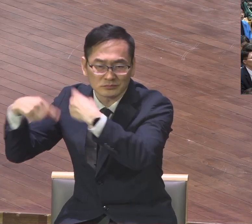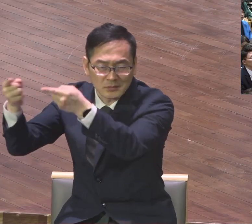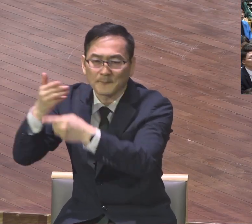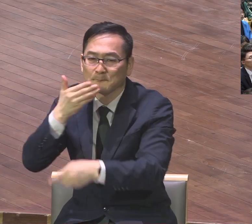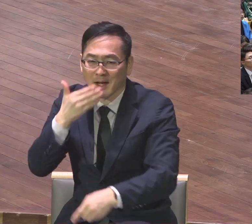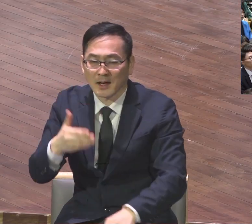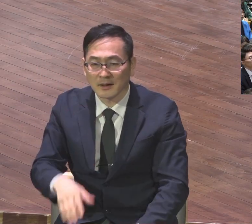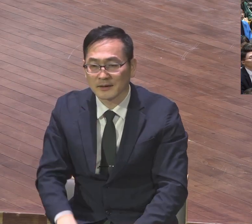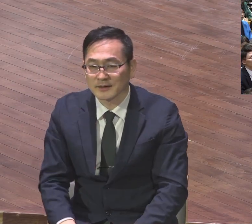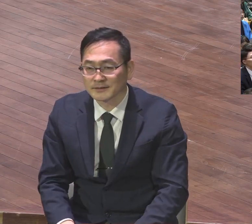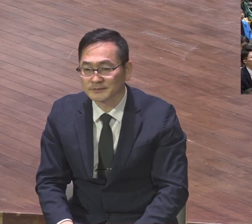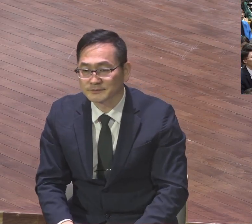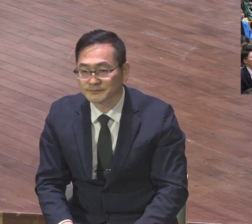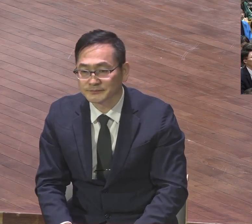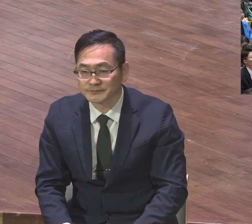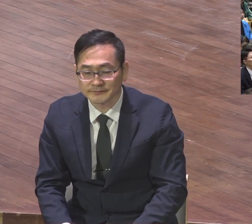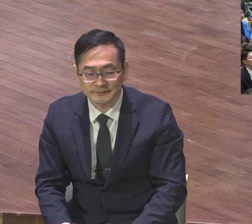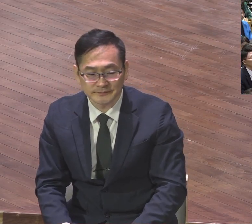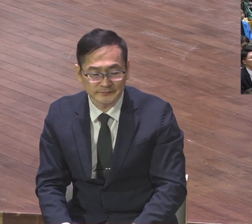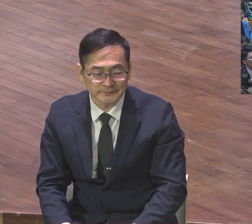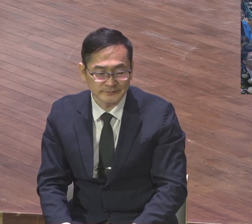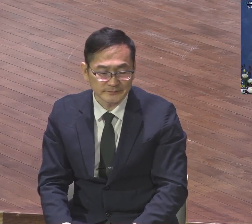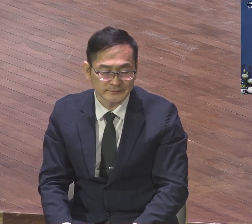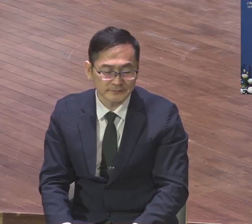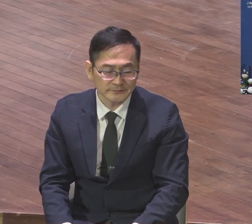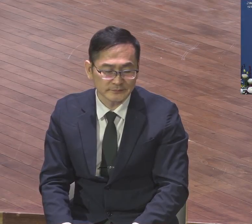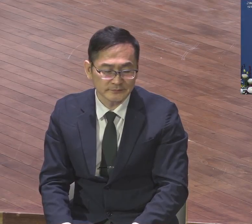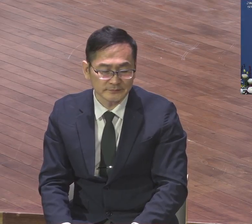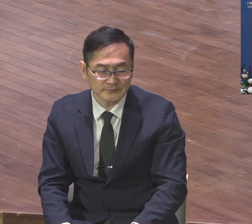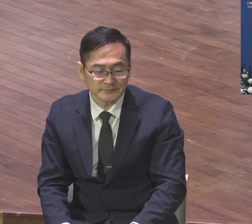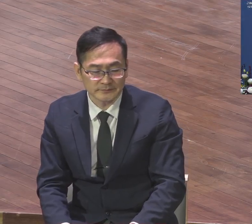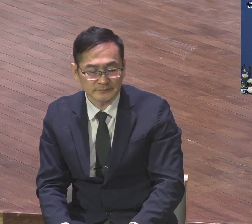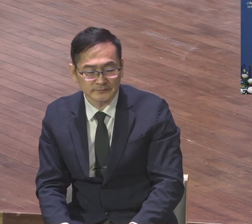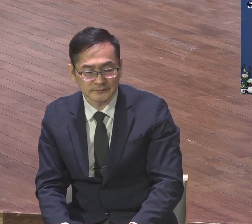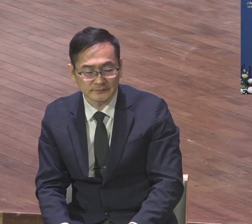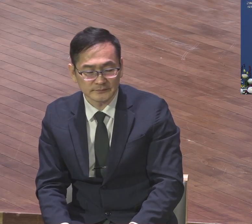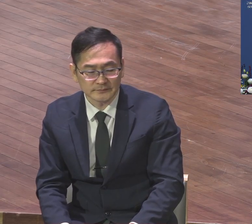마리아, 이만희, 홍상원